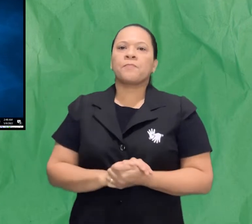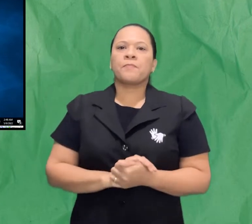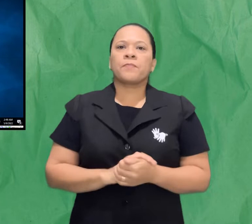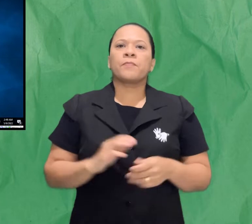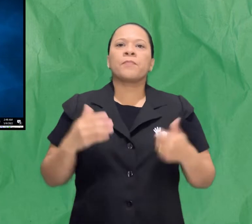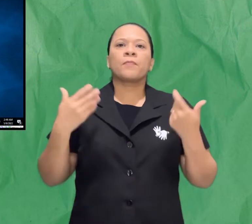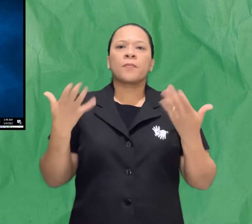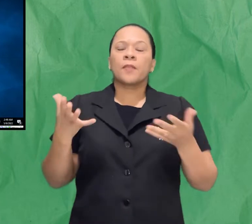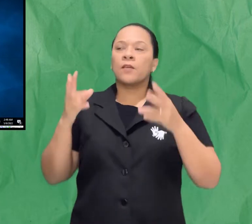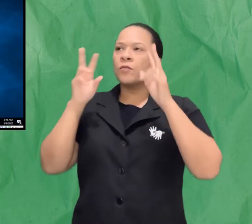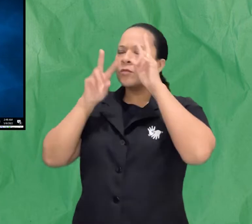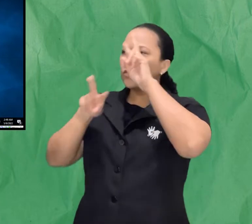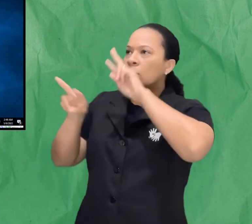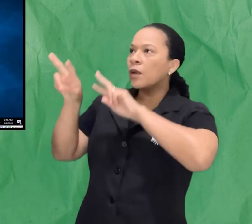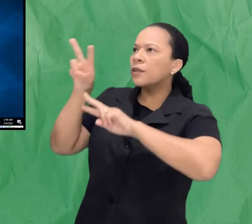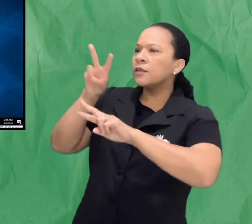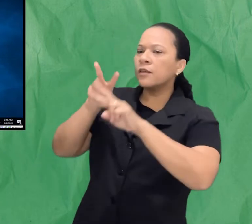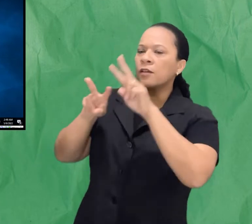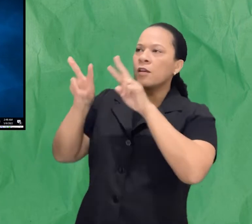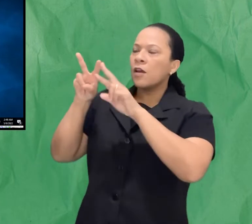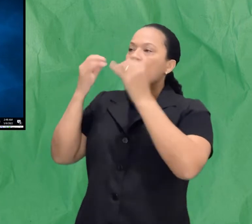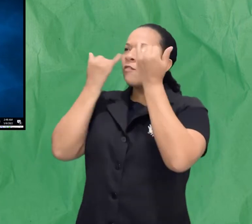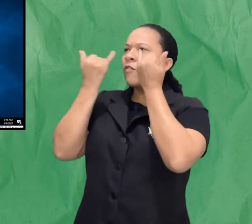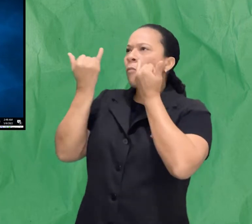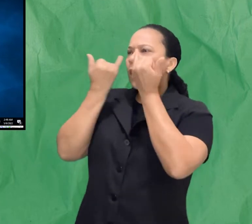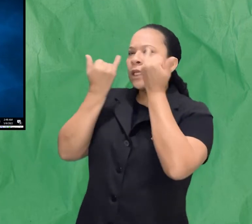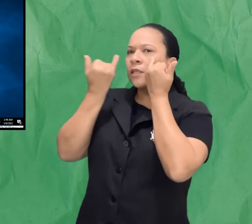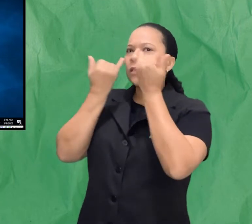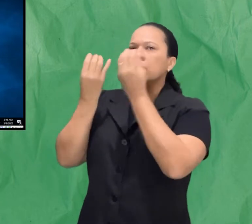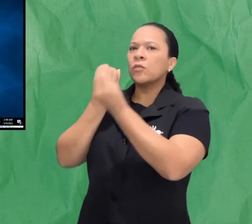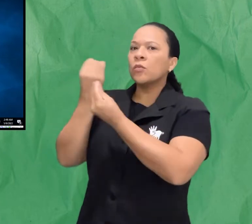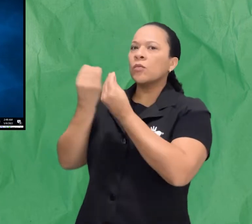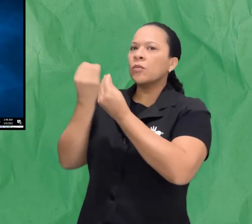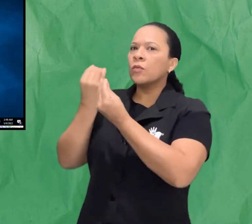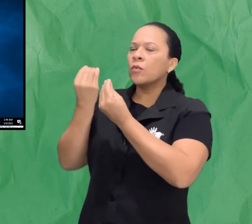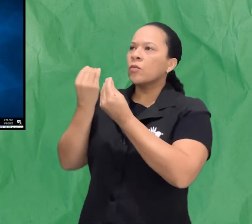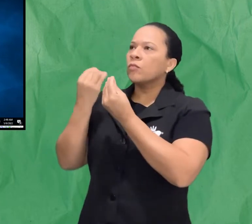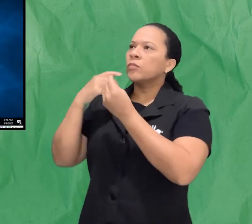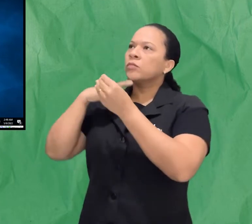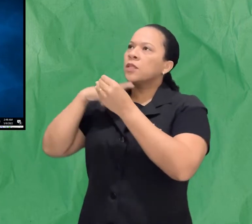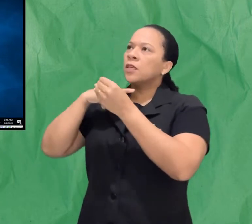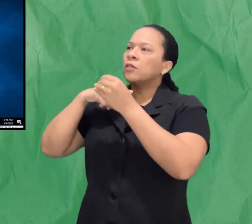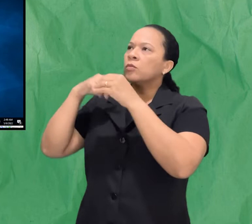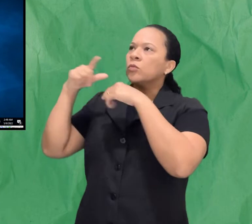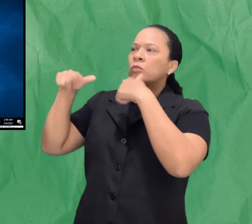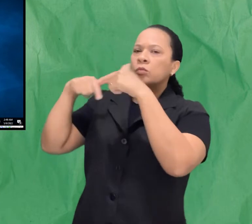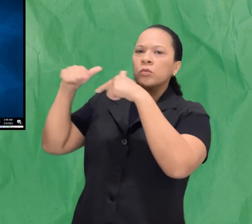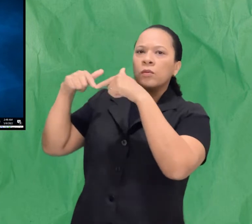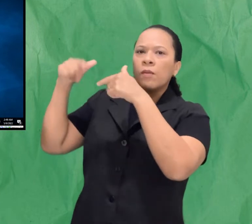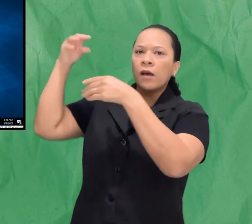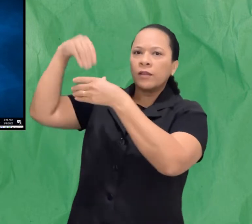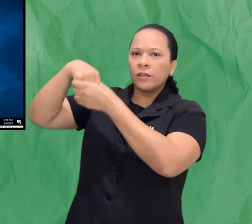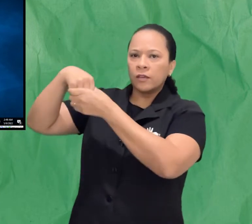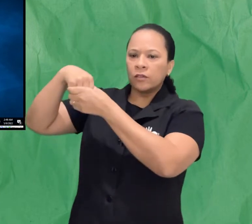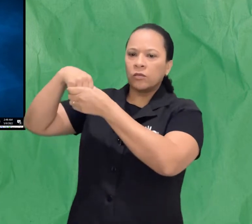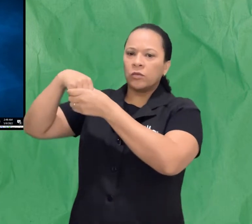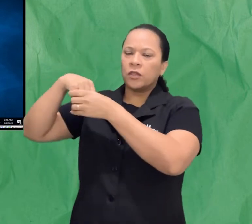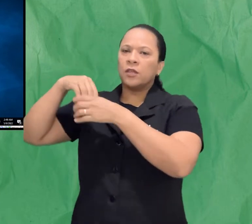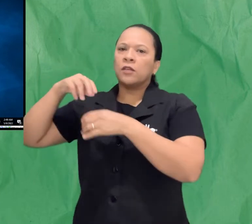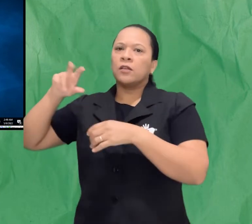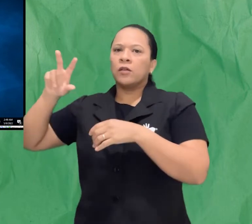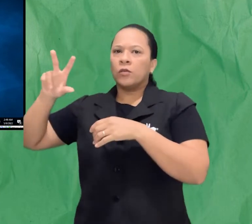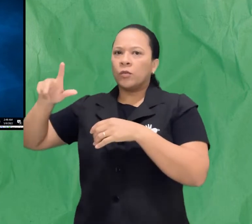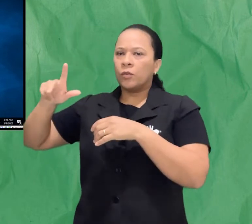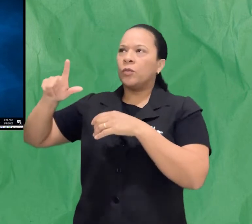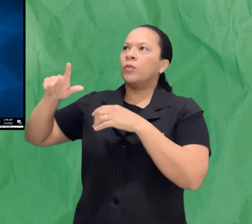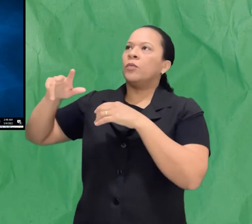agora vamos visualizar a informação como está gerenciando esses recursos. Aqui eu clico, tem na barra aqui eu clico com o direito